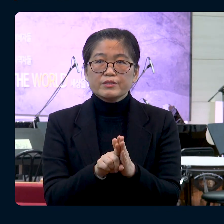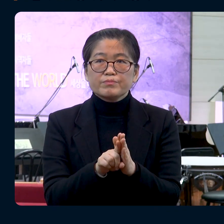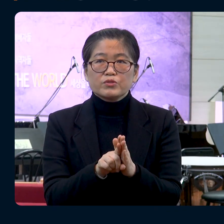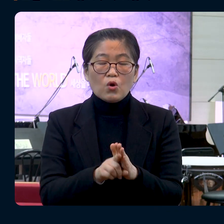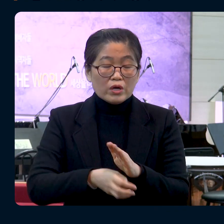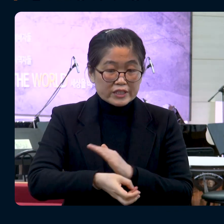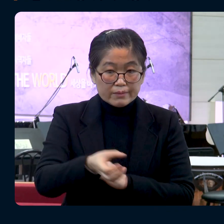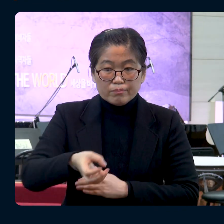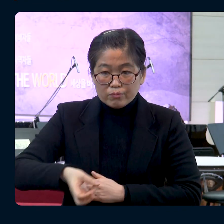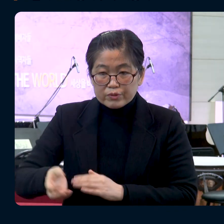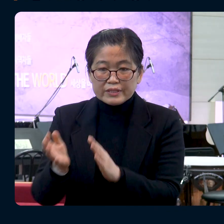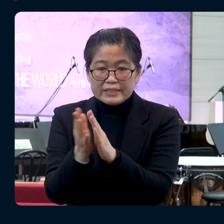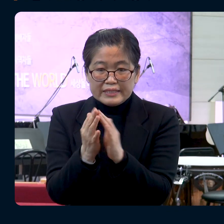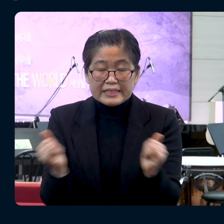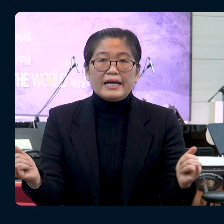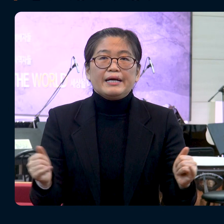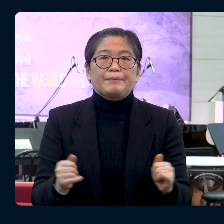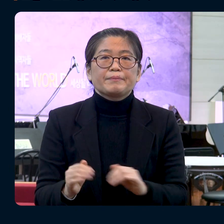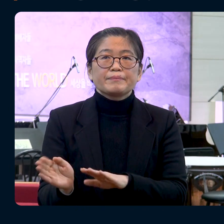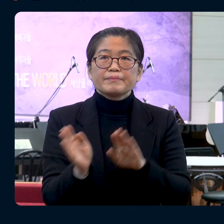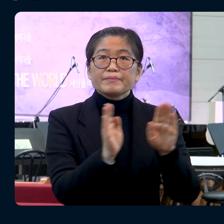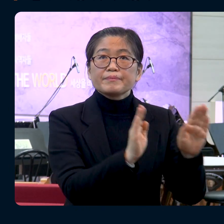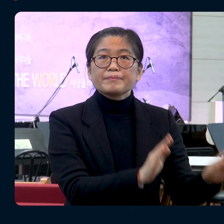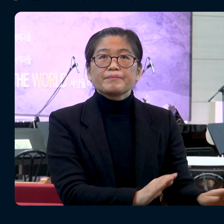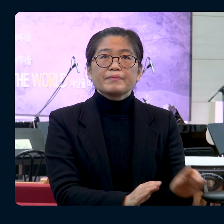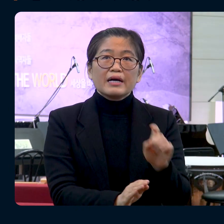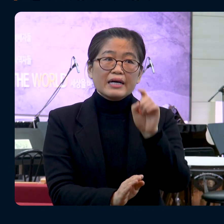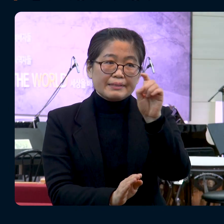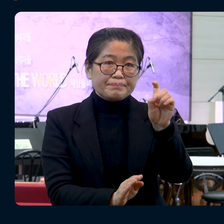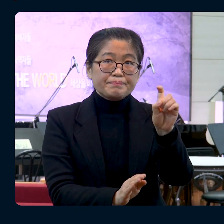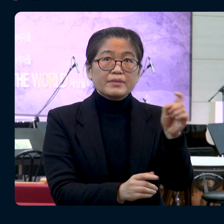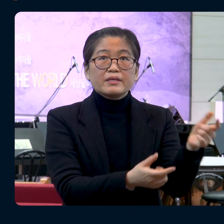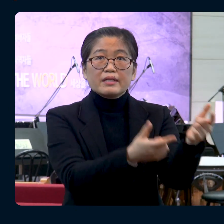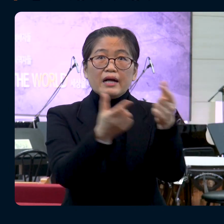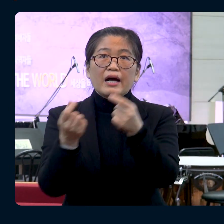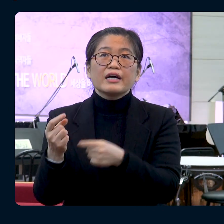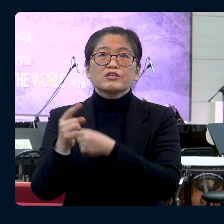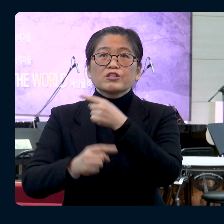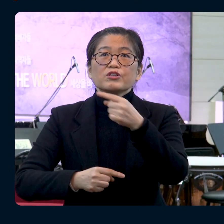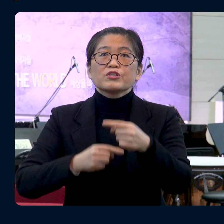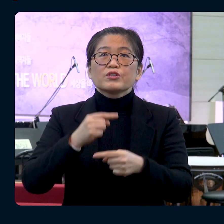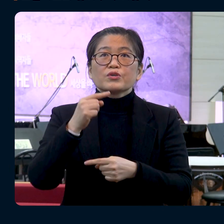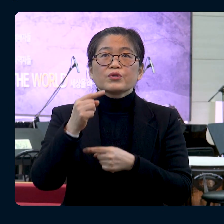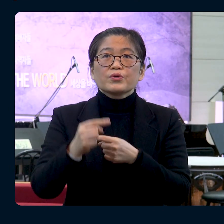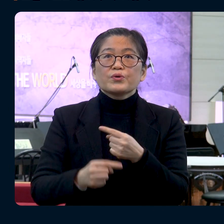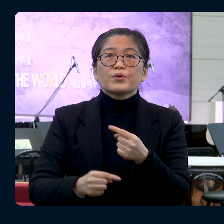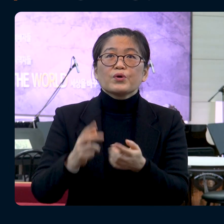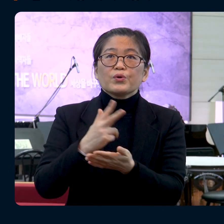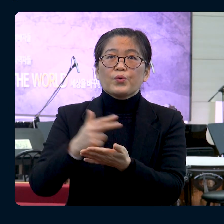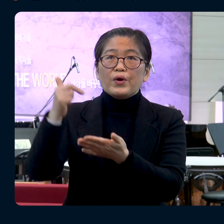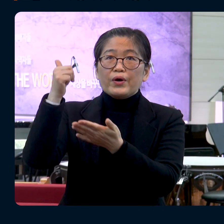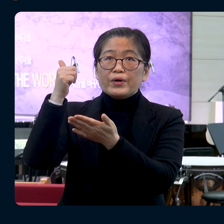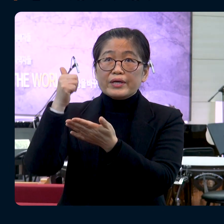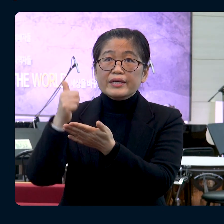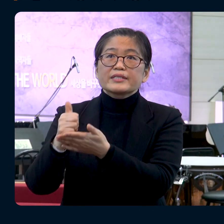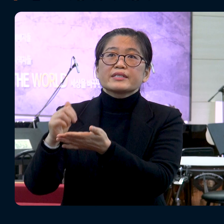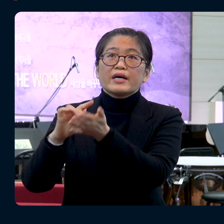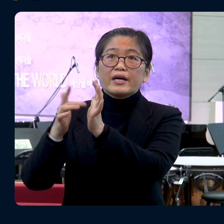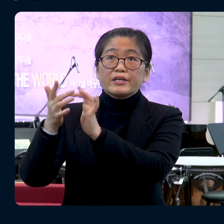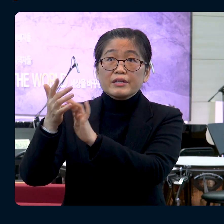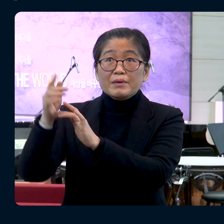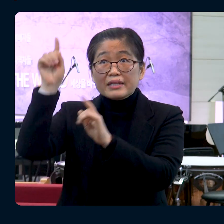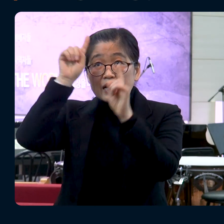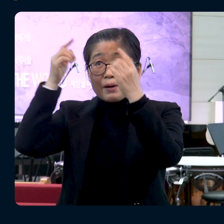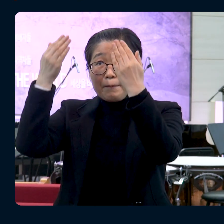믿음으로 씨를 뿌리는 사람이다. 우리 10절 말씀을 다시 한번 함께 읽겠습니다. 10절 같이 읽습니다.